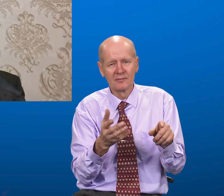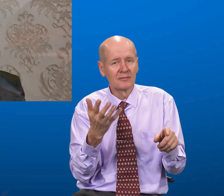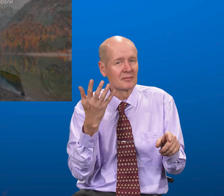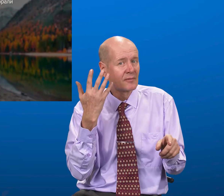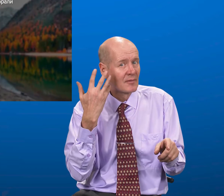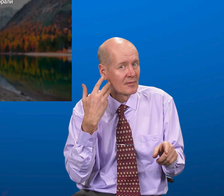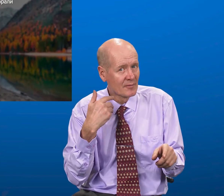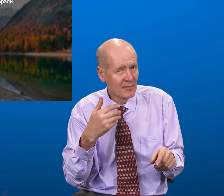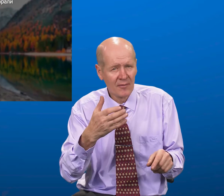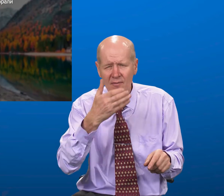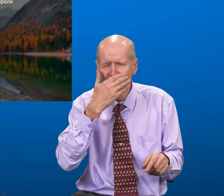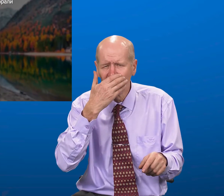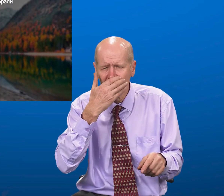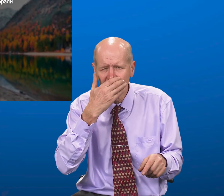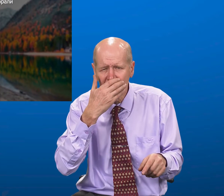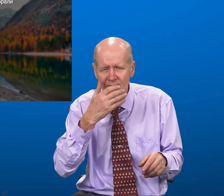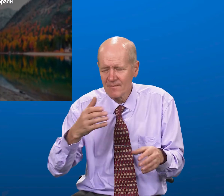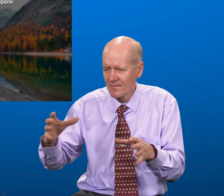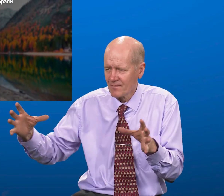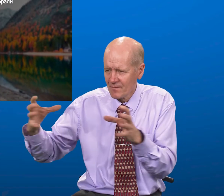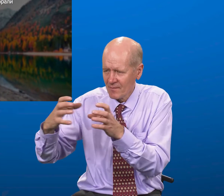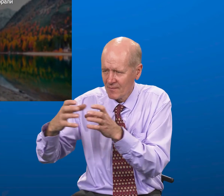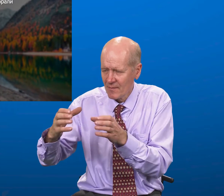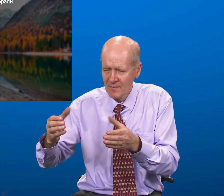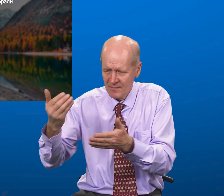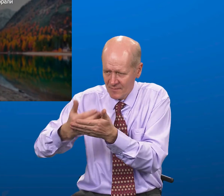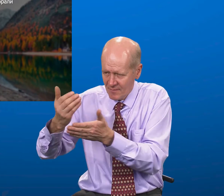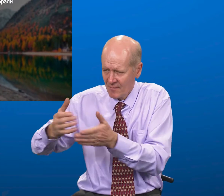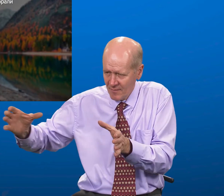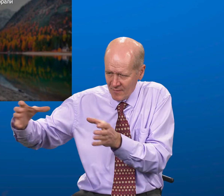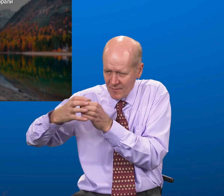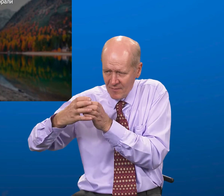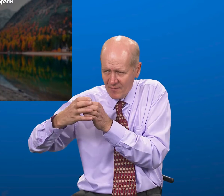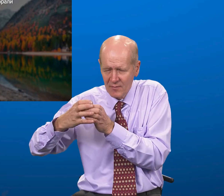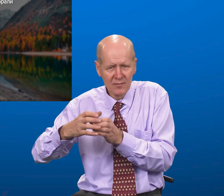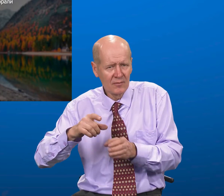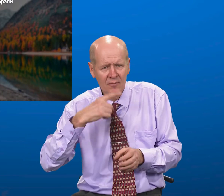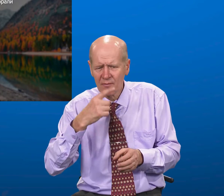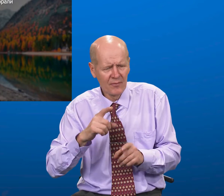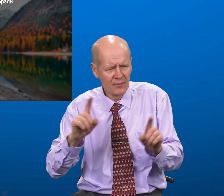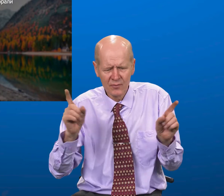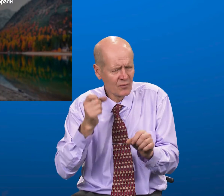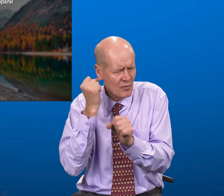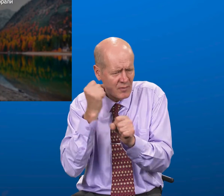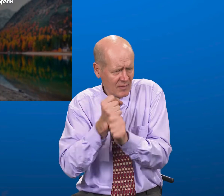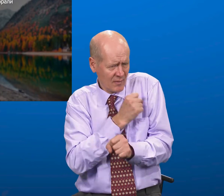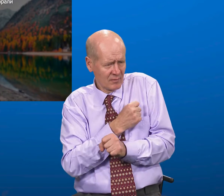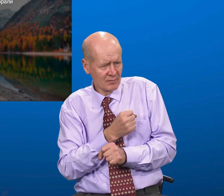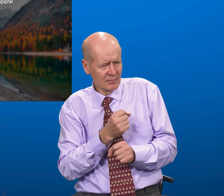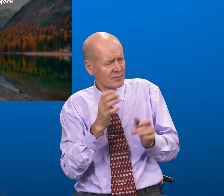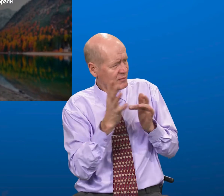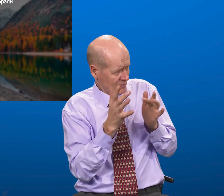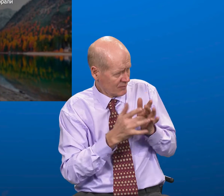48. «Тогда первосвященники и фарисеи собрали совет и говорили: что